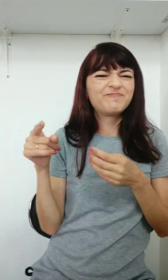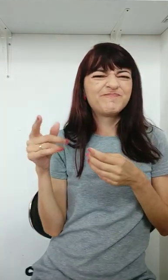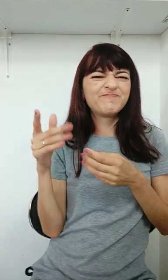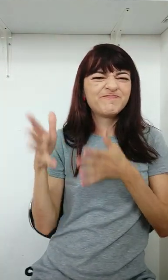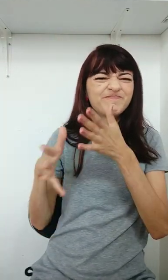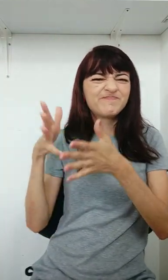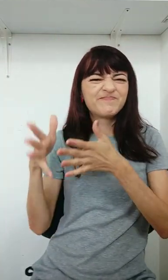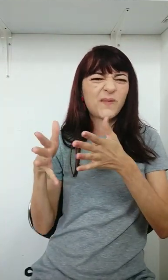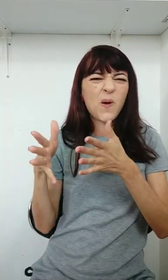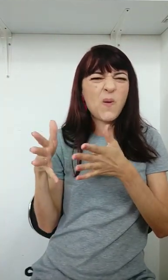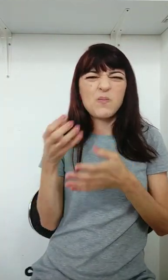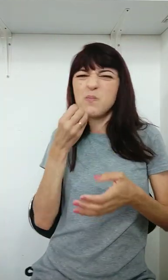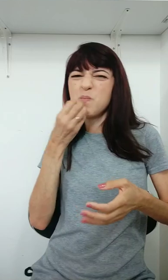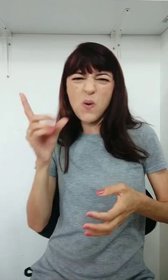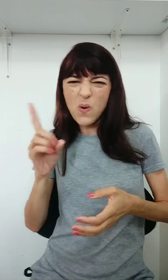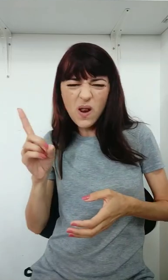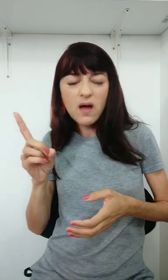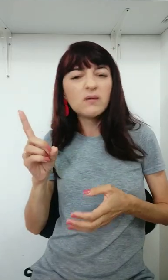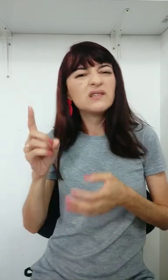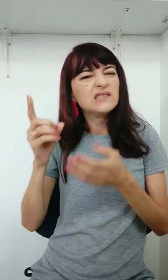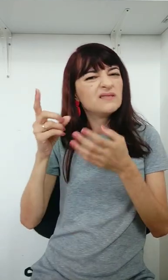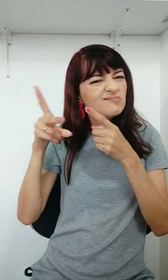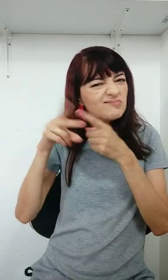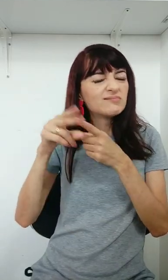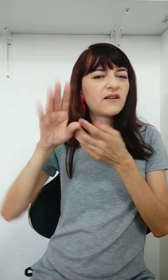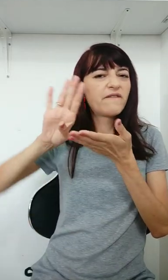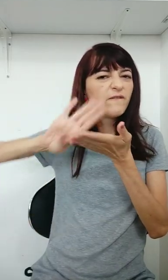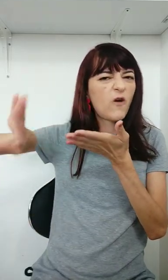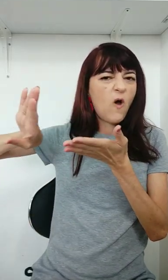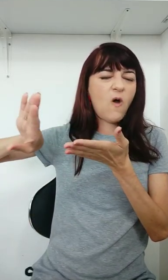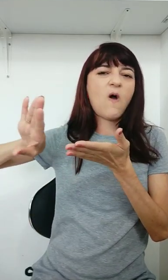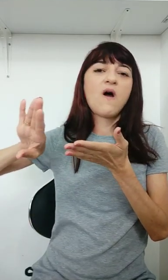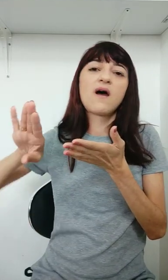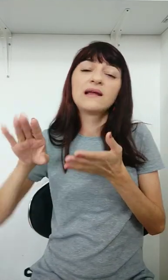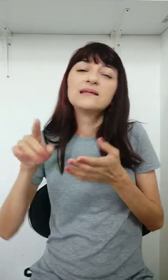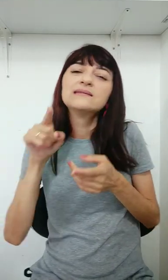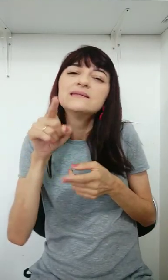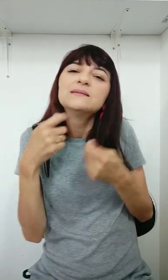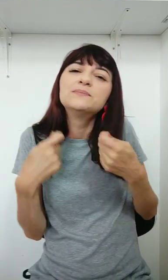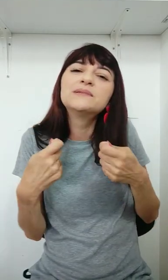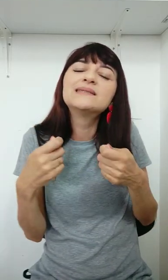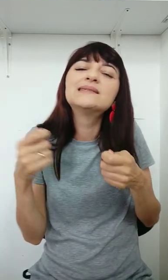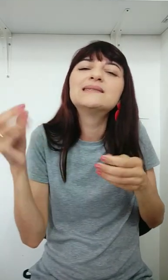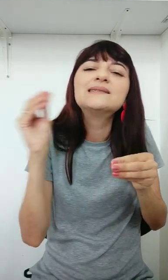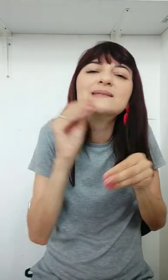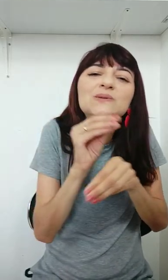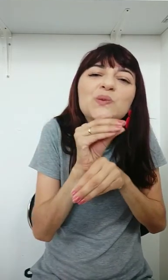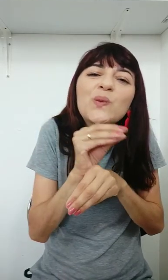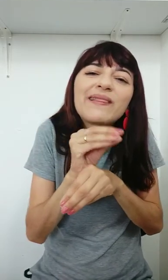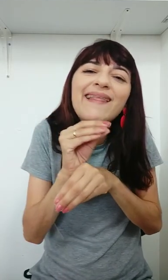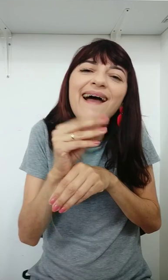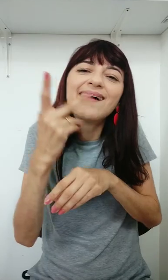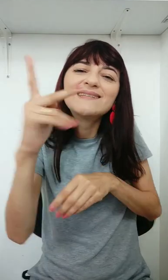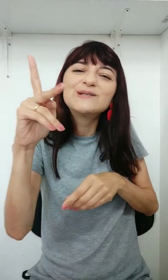estão errados na hora de sinalizar, coisas que não são muito boas, vocês têm que tirar fora. Então, vocês têm que fazer essa poda, não